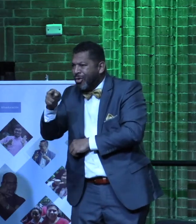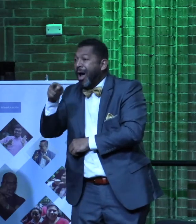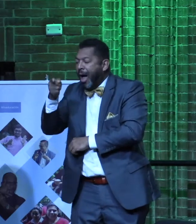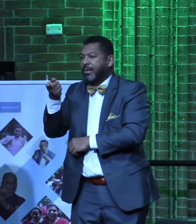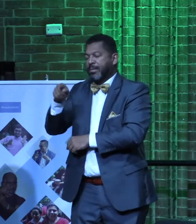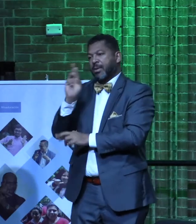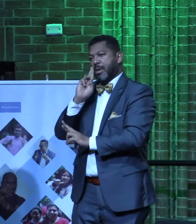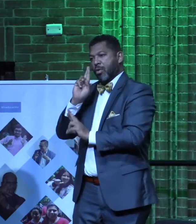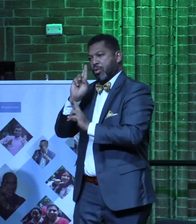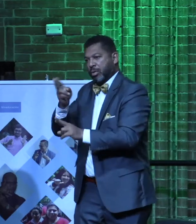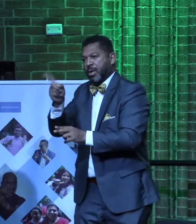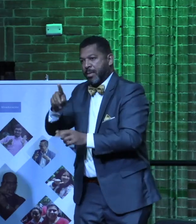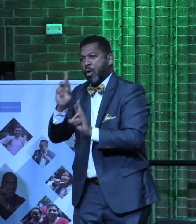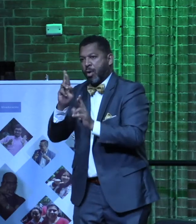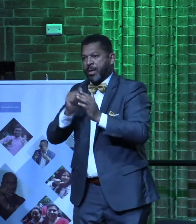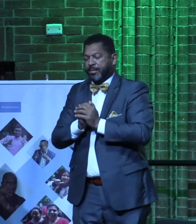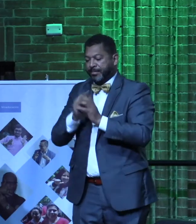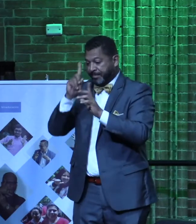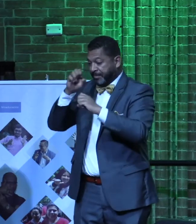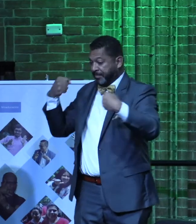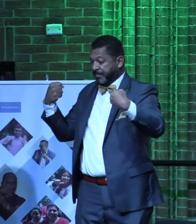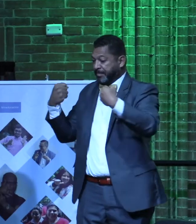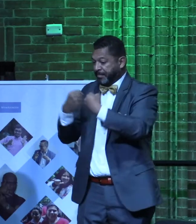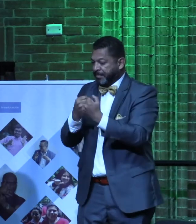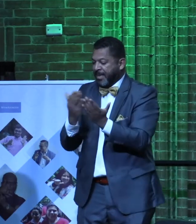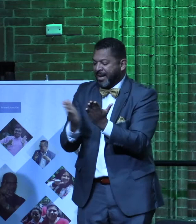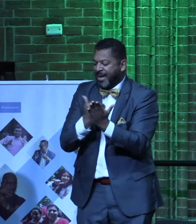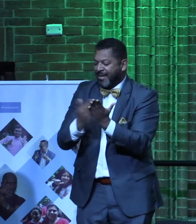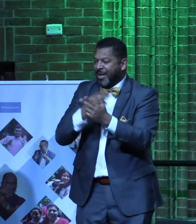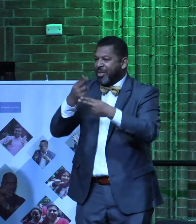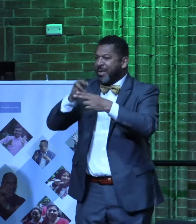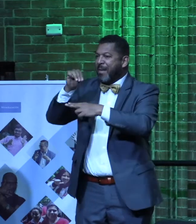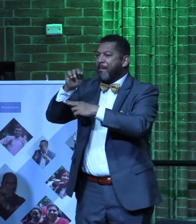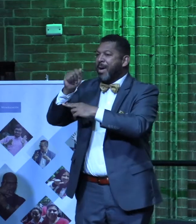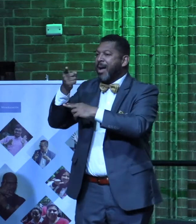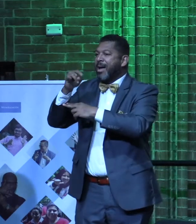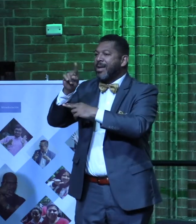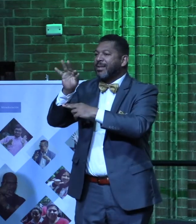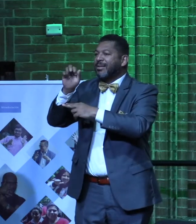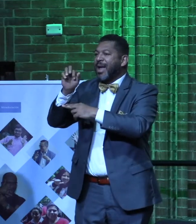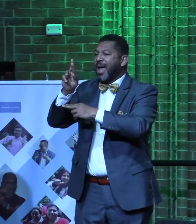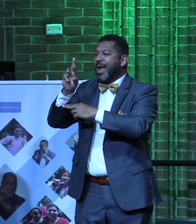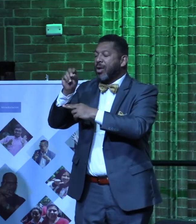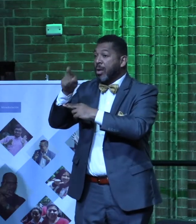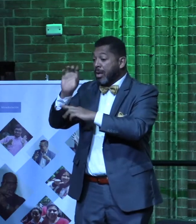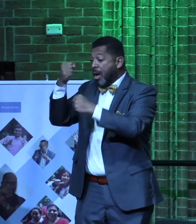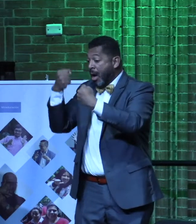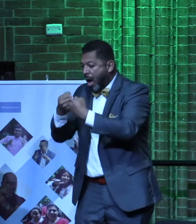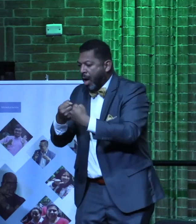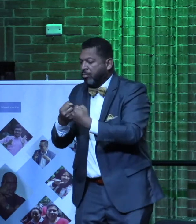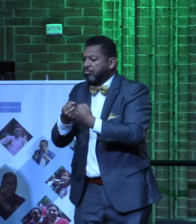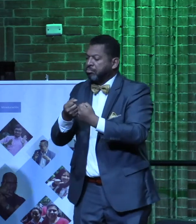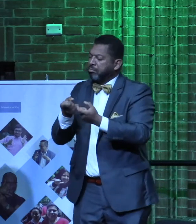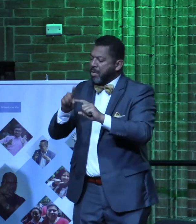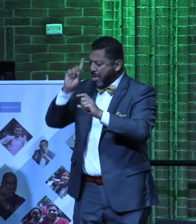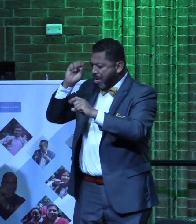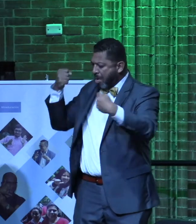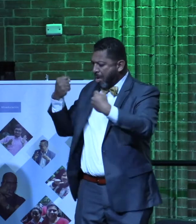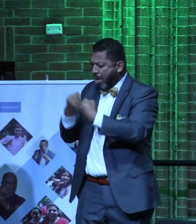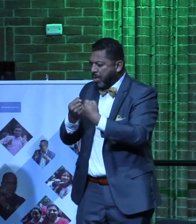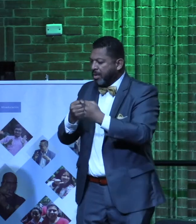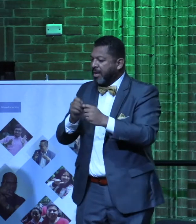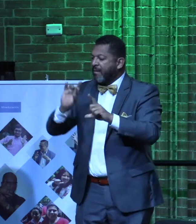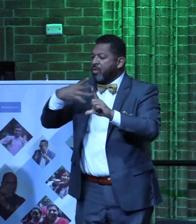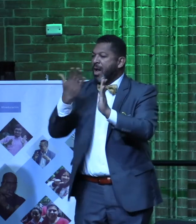sorda. Firmamos también una alianza con la revista Magisterio y hay muchas sorpresas para el próximo año en esta materia. Y firmamos una alianza con Virtual